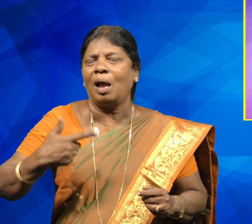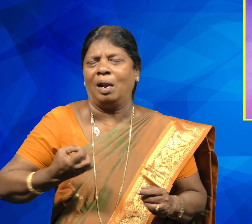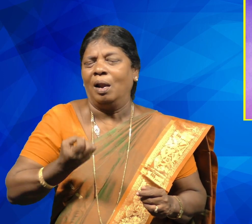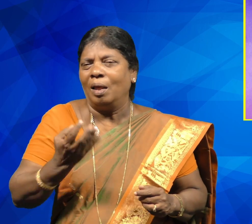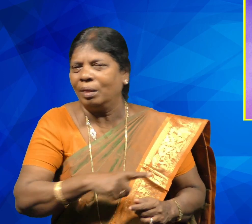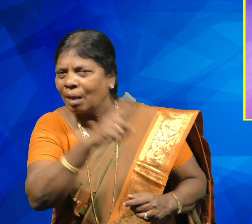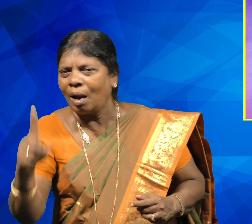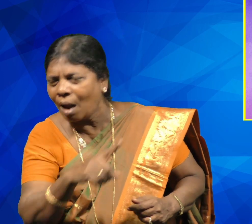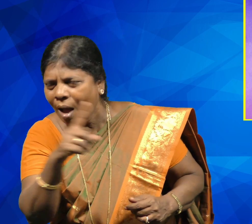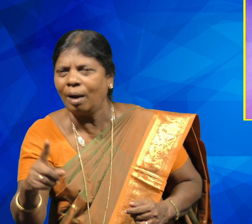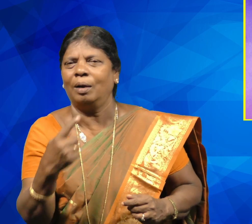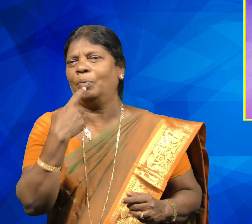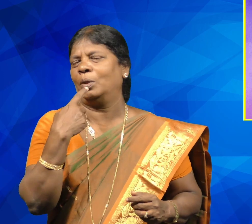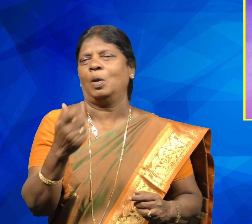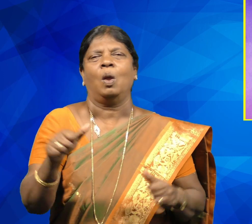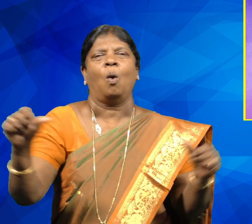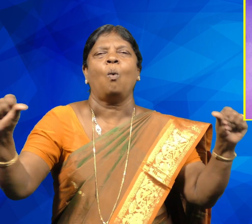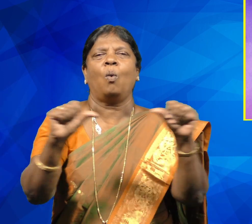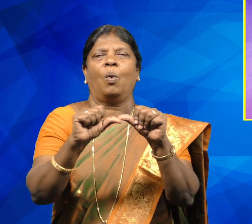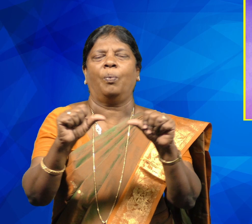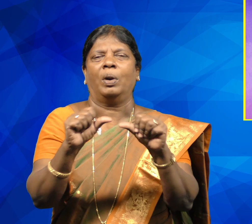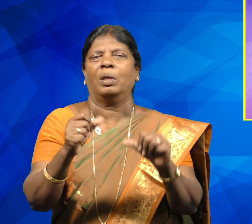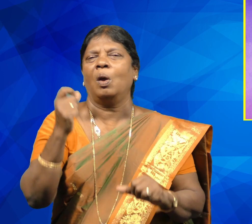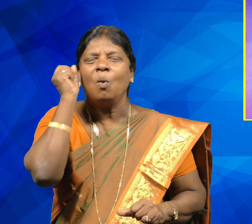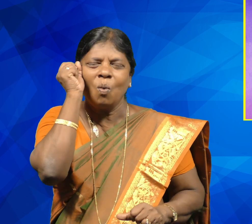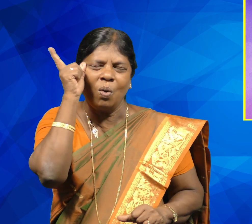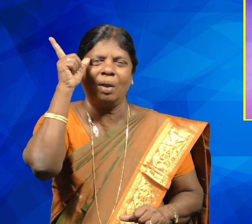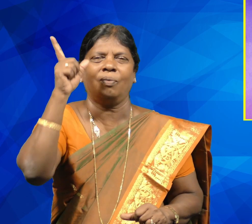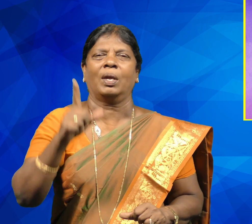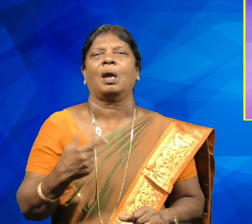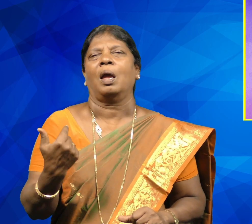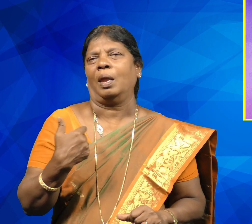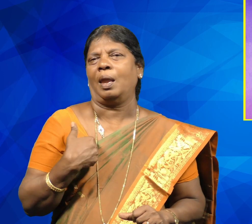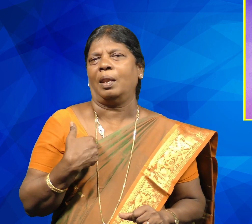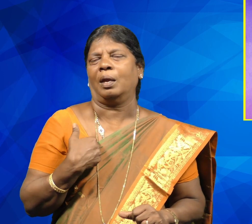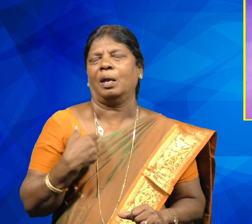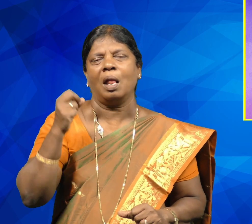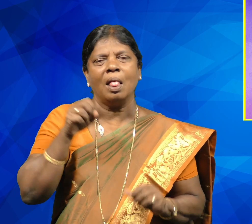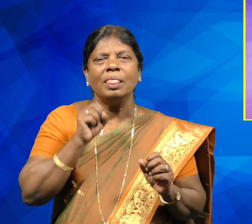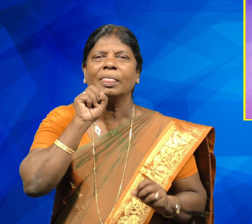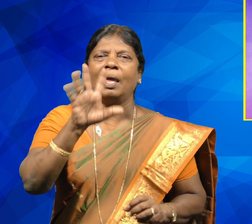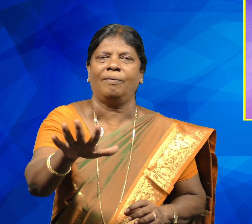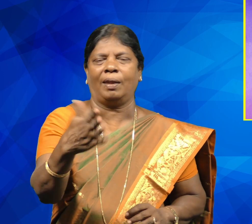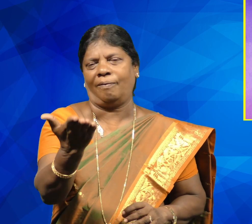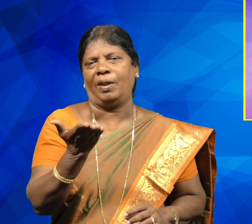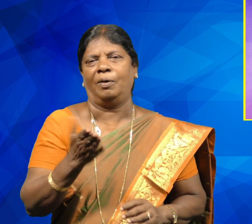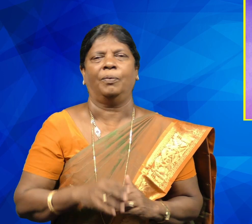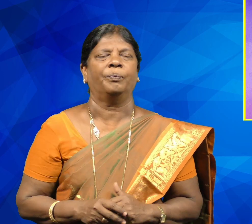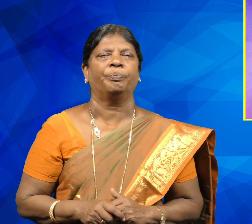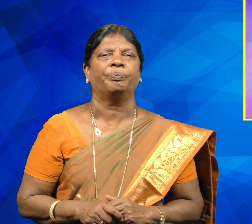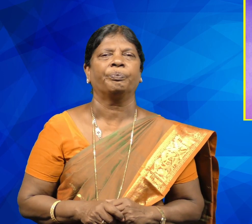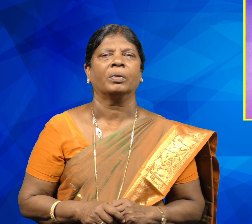வாழ்நாள் இவ்வளவுதான், இந்த எல்லைக்கு உட்பட்டதுதான் என்பதை உணர்வதற்காக எனக்கு நீர் அதை தெரிவிக்க